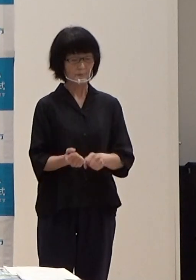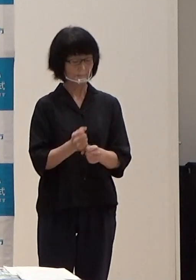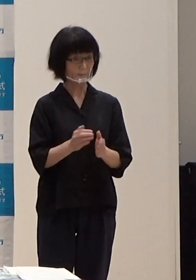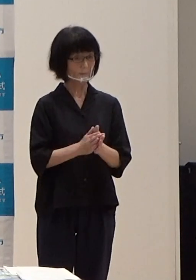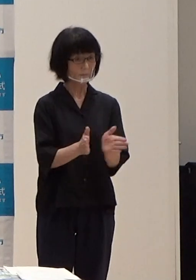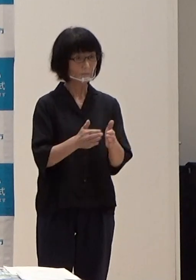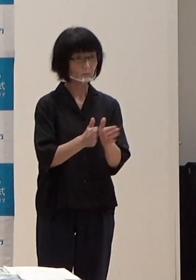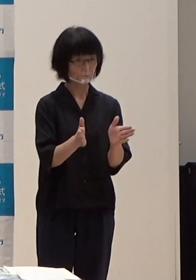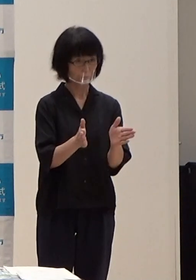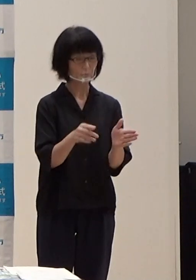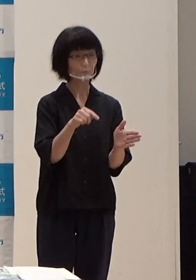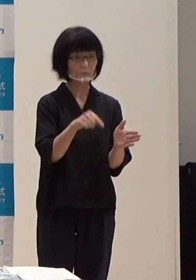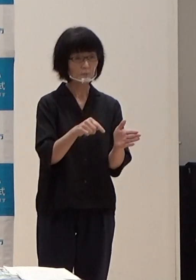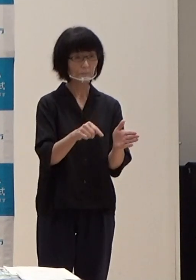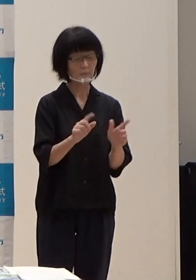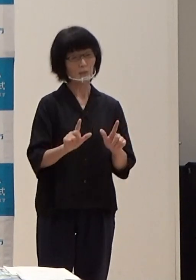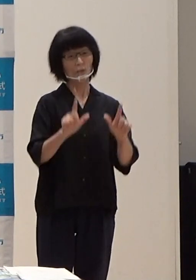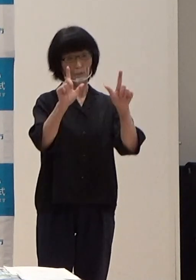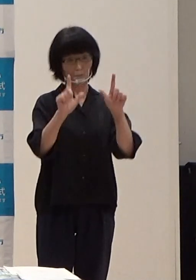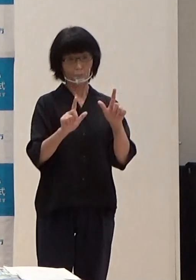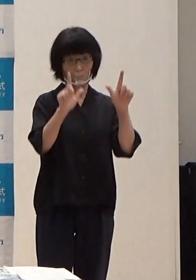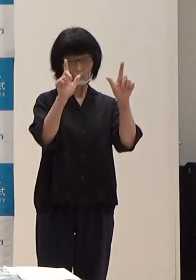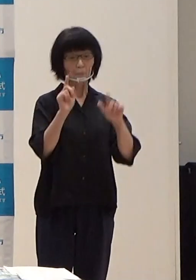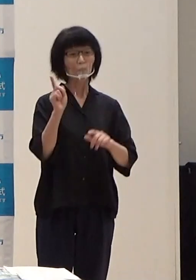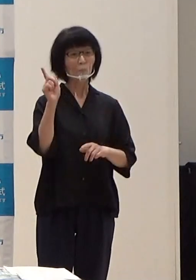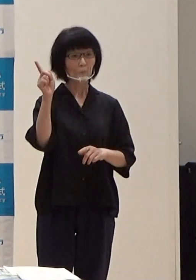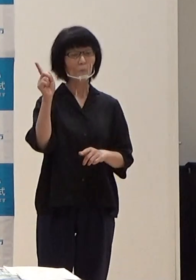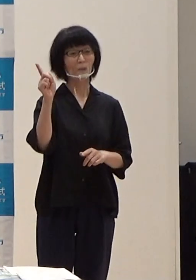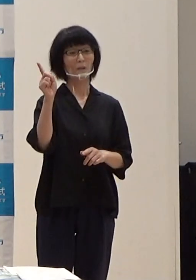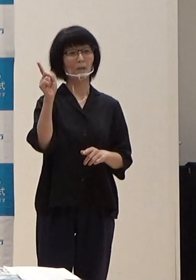てですね、東京はあの、